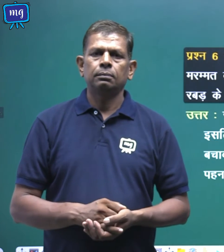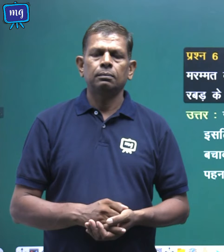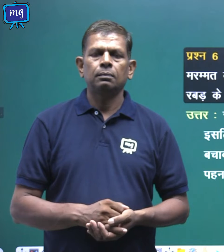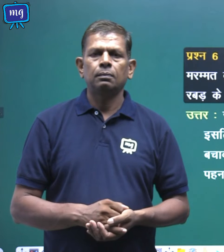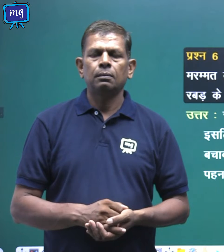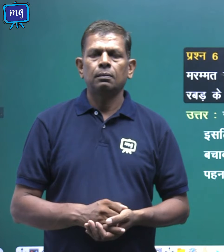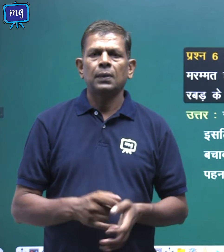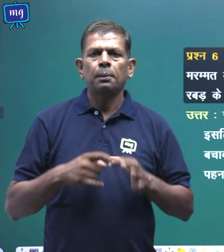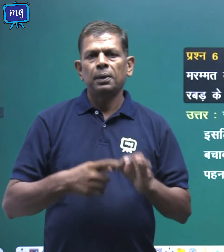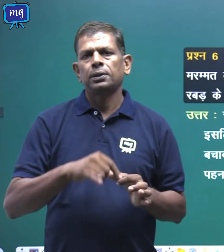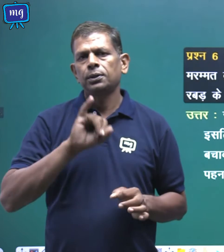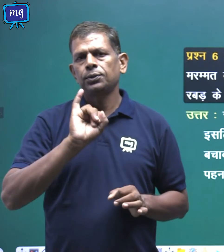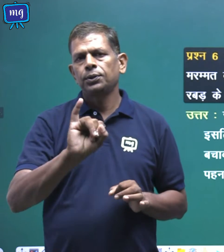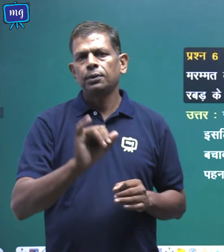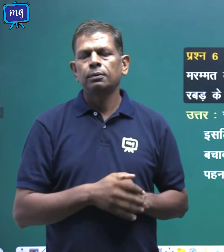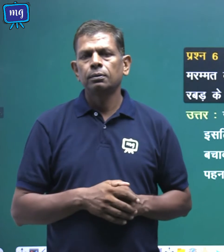प्रश्न 6,